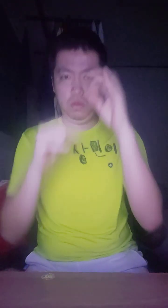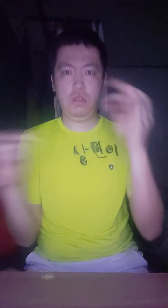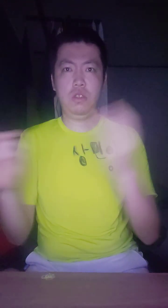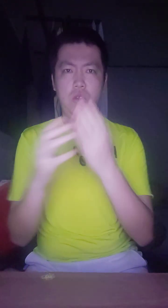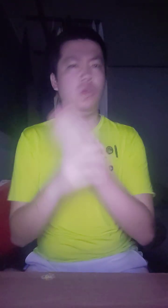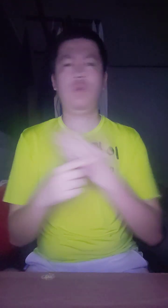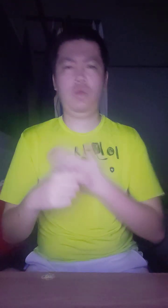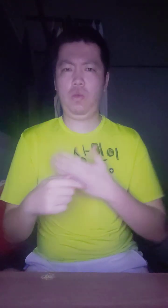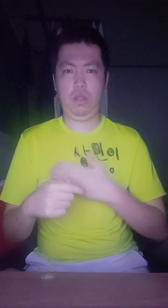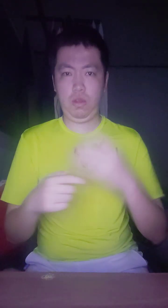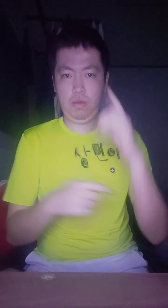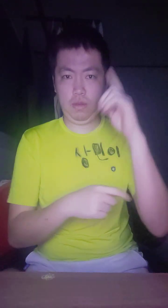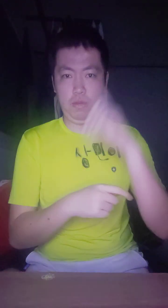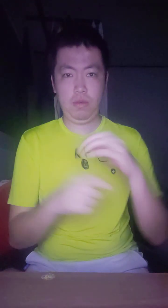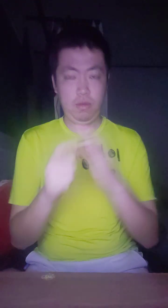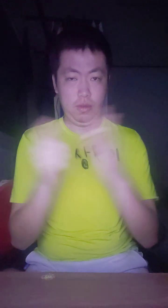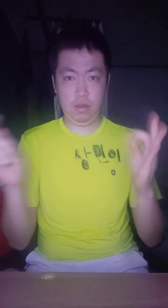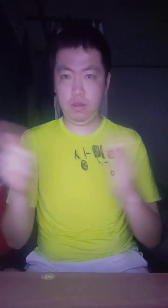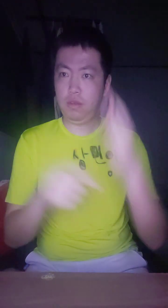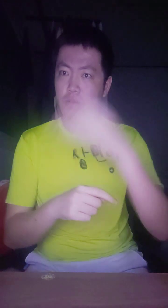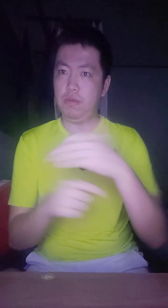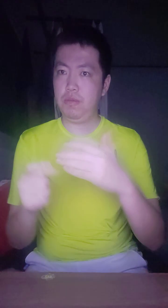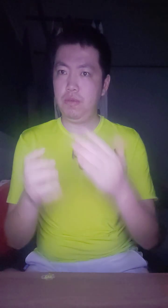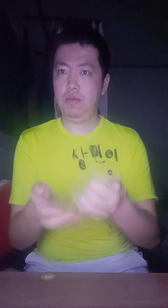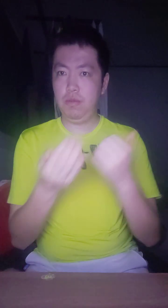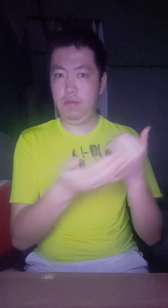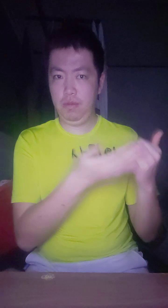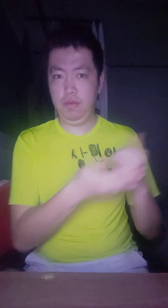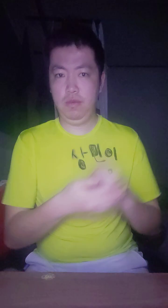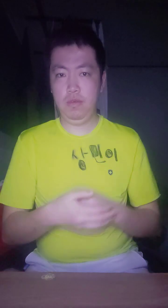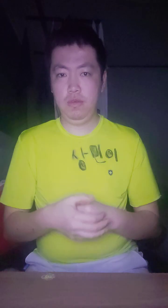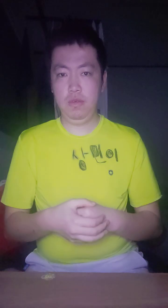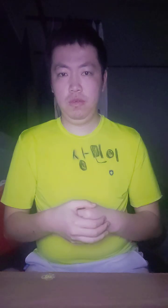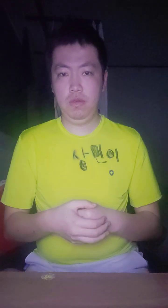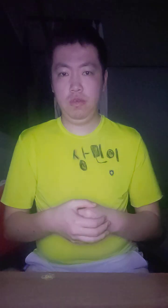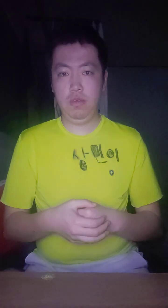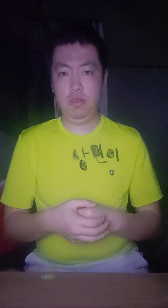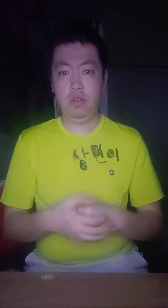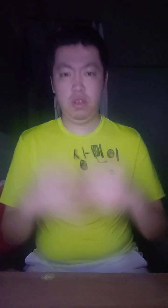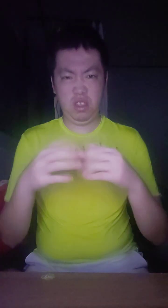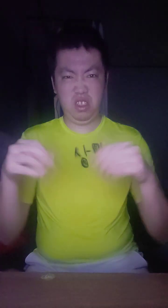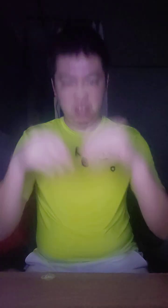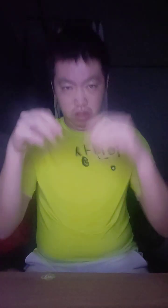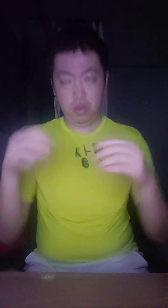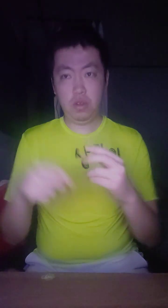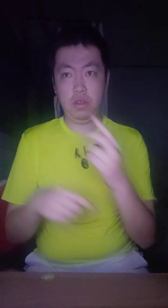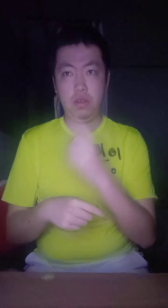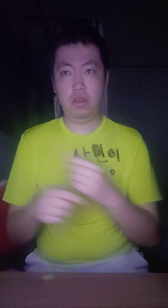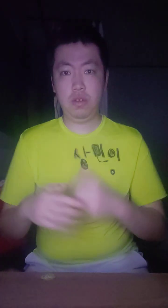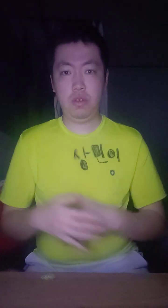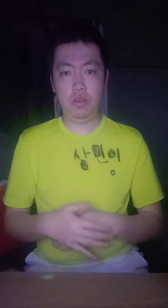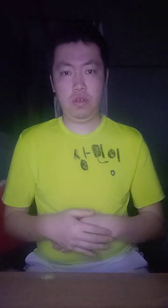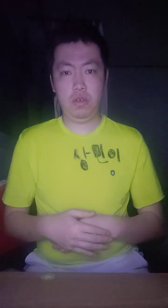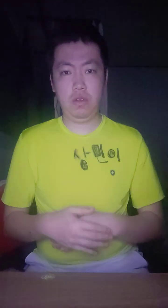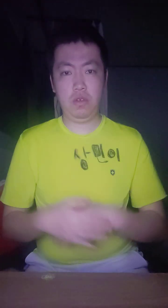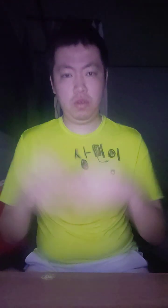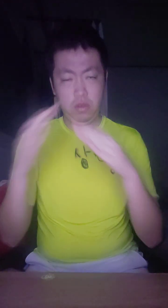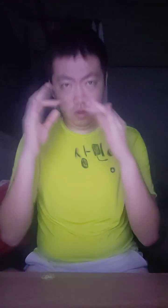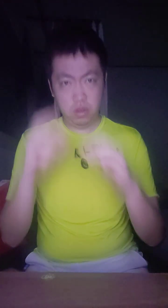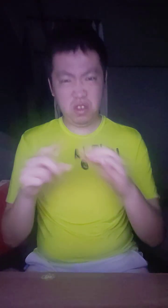배제할 수 없었다며 한국전력 측의 손을 들어줬습니다. 양식장을 운영하던 B씨 역시 철갑상어